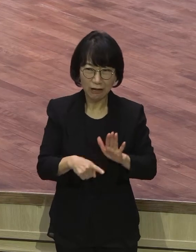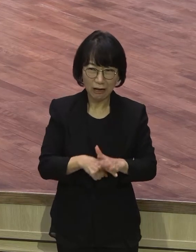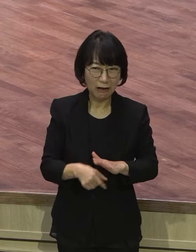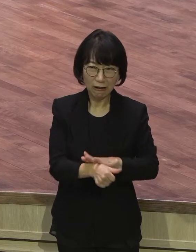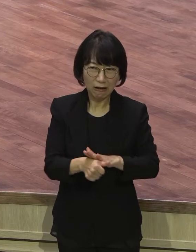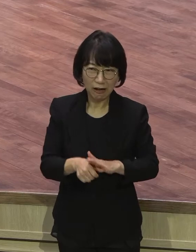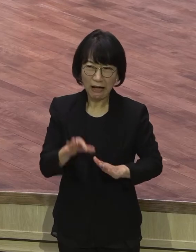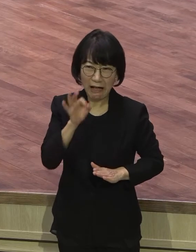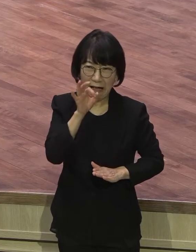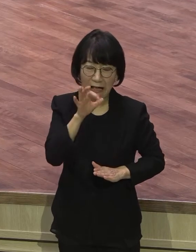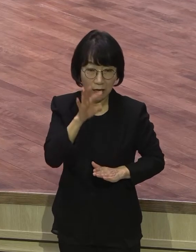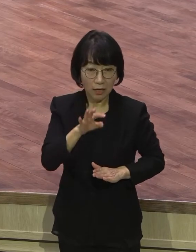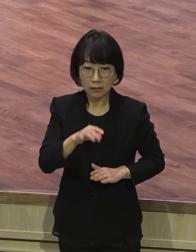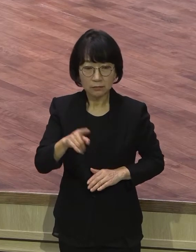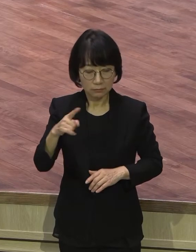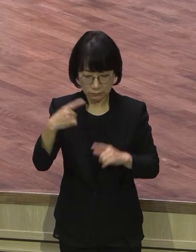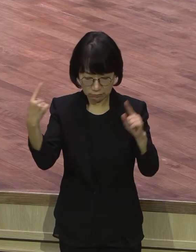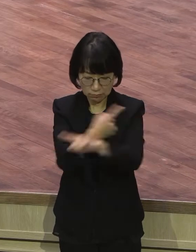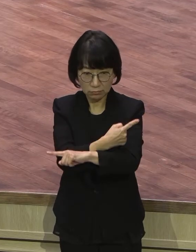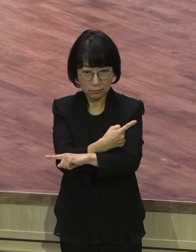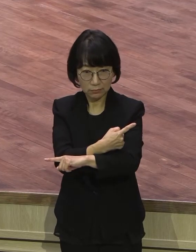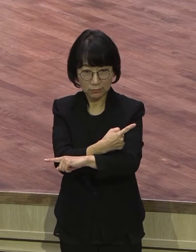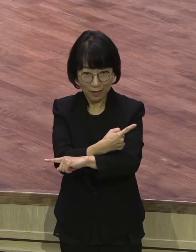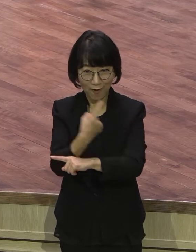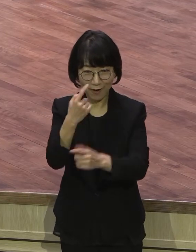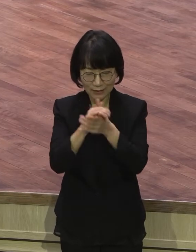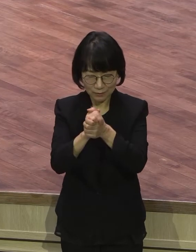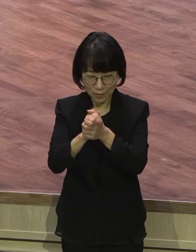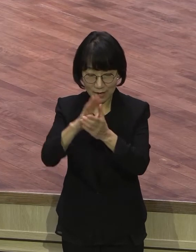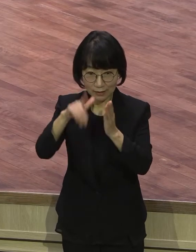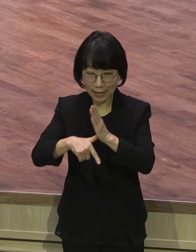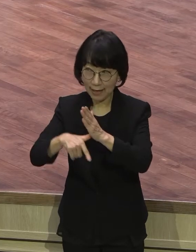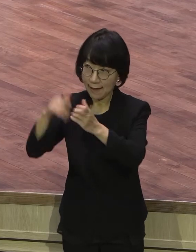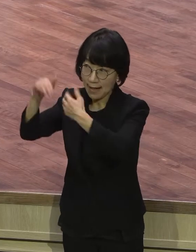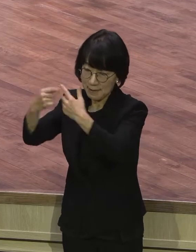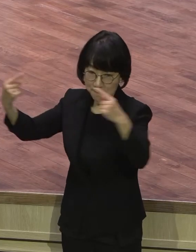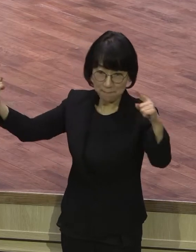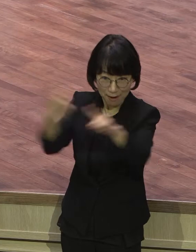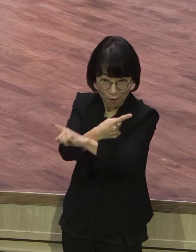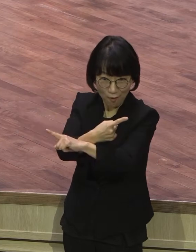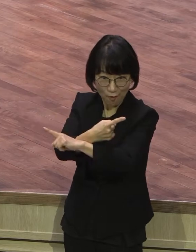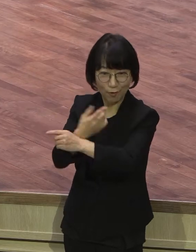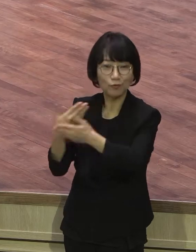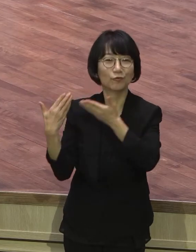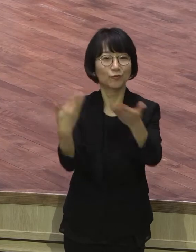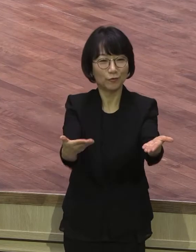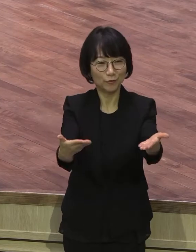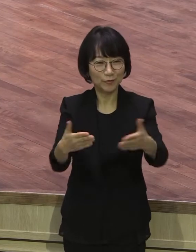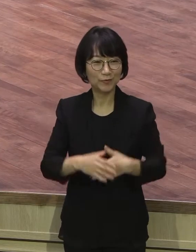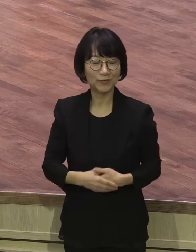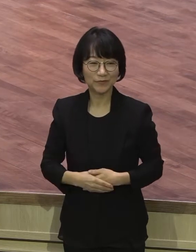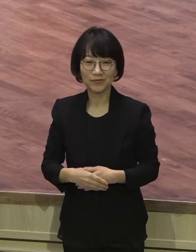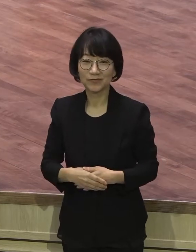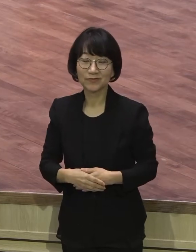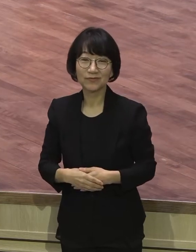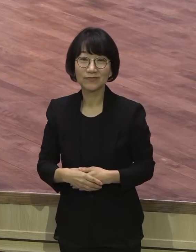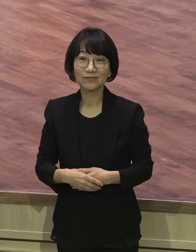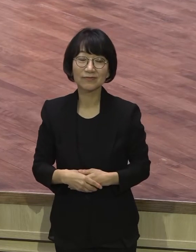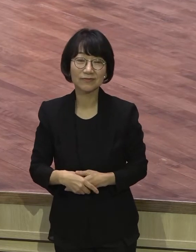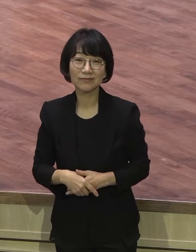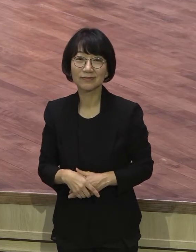긍정 체질로, 율법 체질을 복음 체질로 기도할 때 바꿔주신다니까. 성령이 뭘 못하시겠어요. 그런데